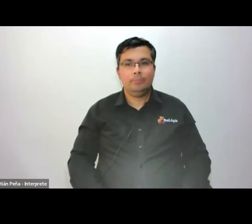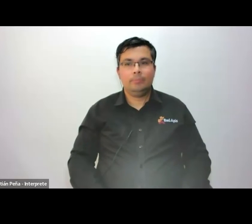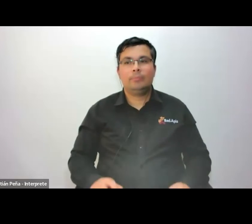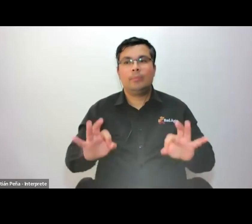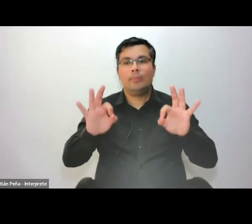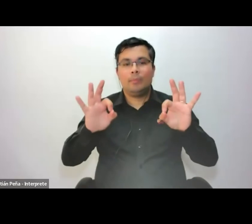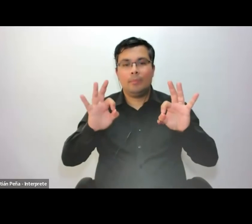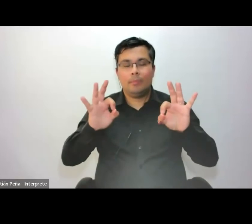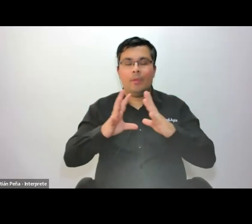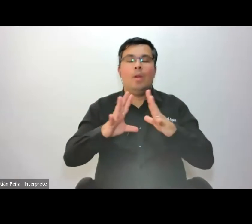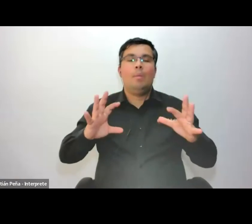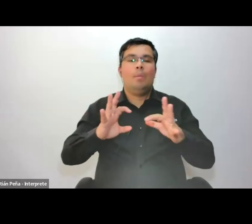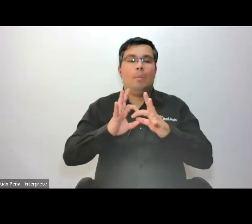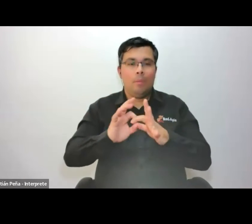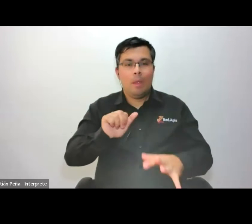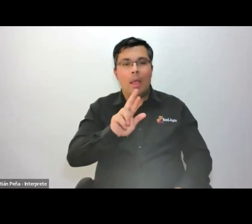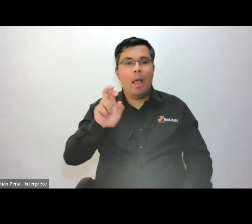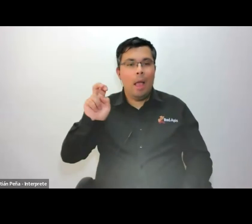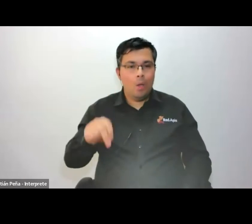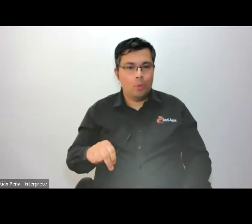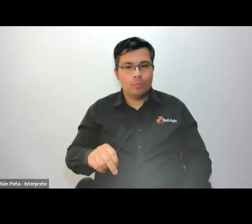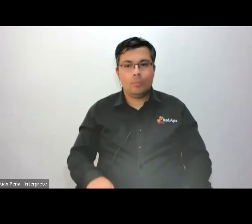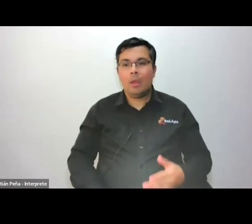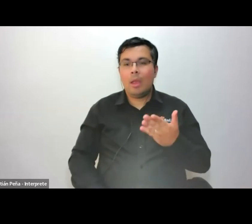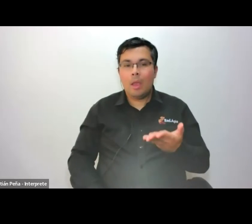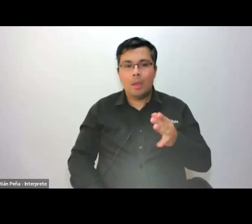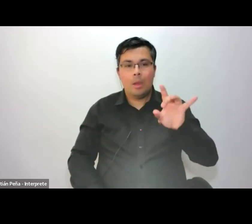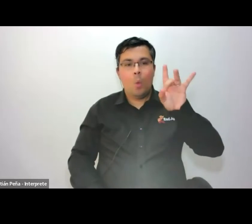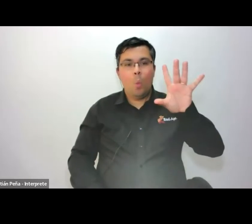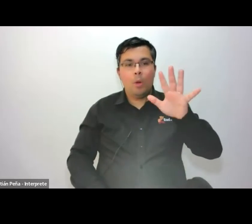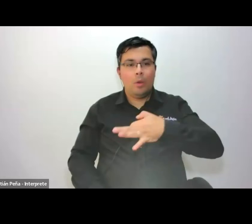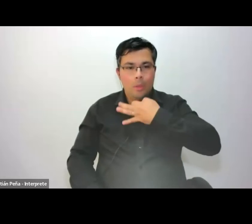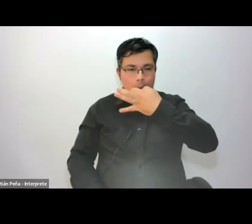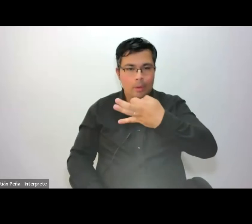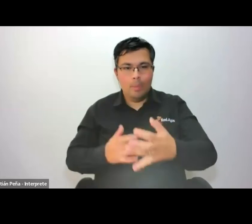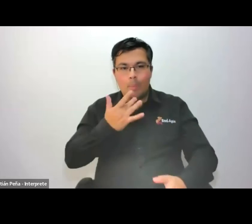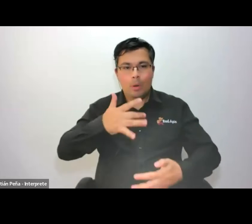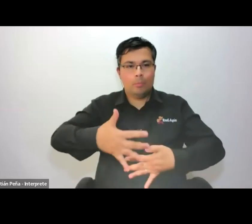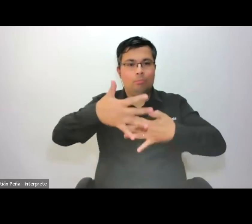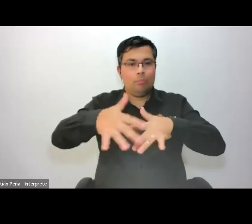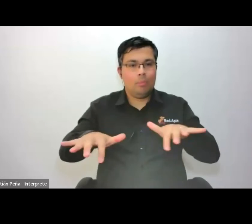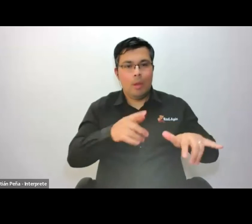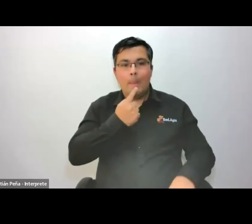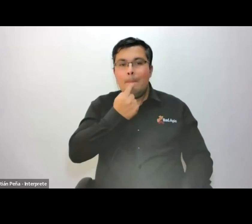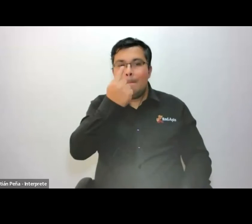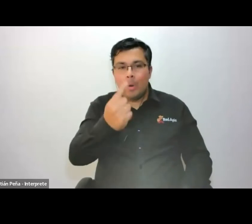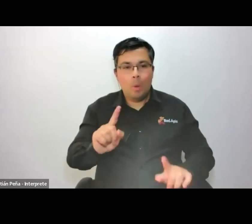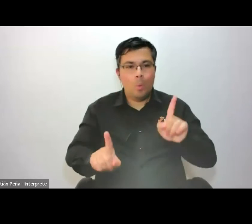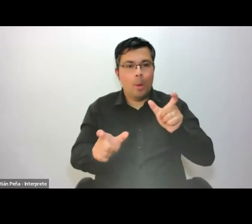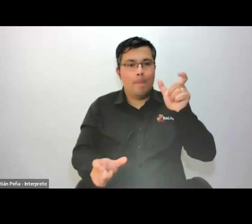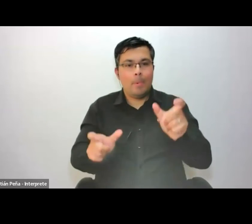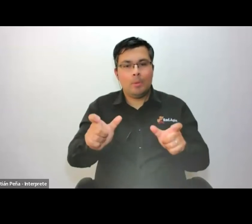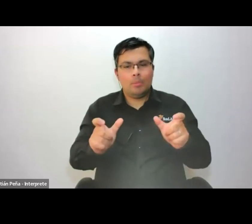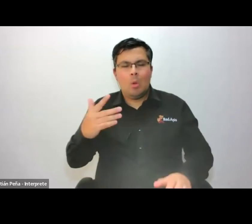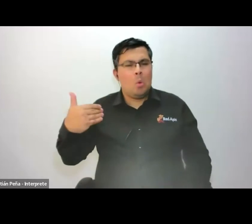Perfecto, muchas gracias, Aarón. Y ahí solo puntualizar porque preguntan algunas personas en el chat, independiente del nivel